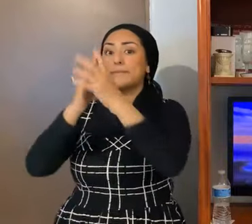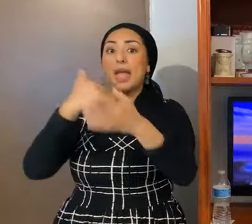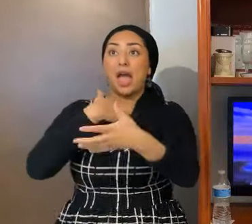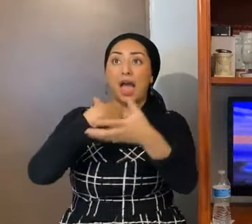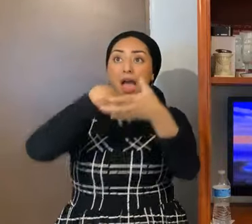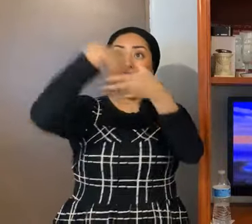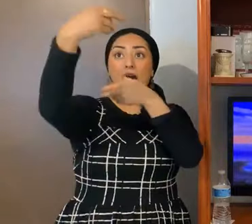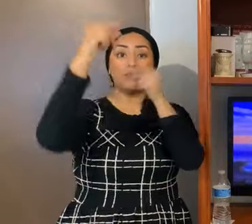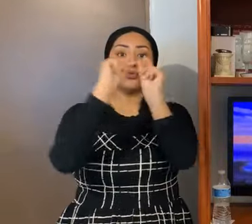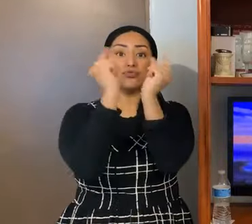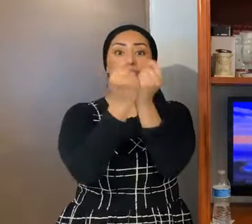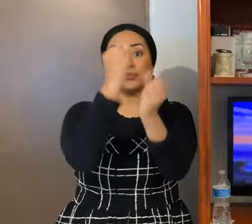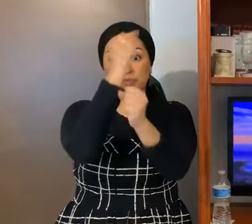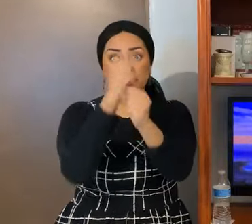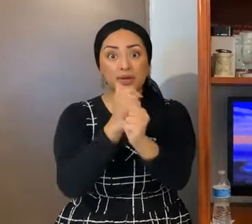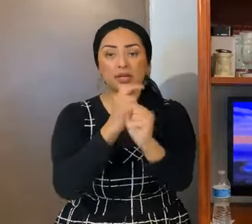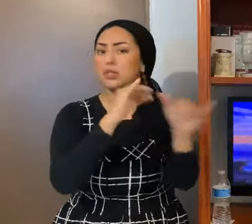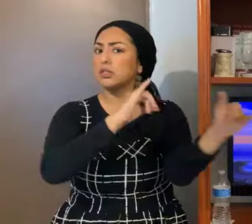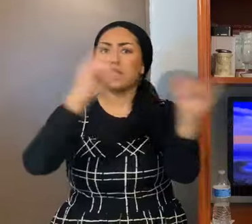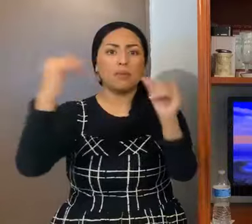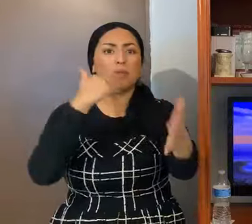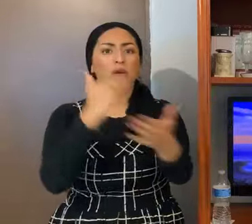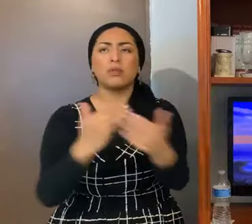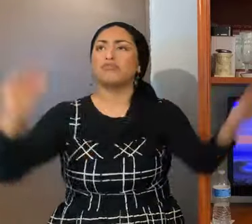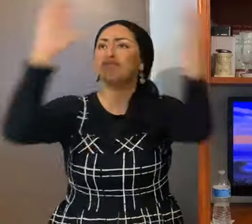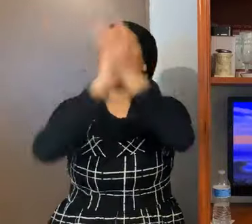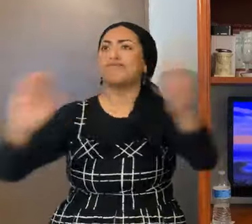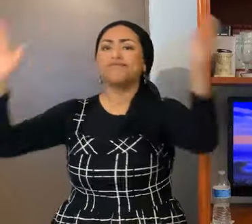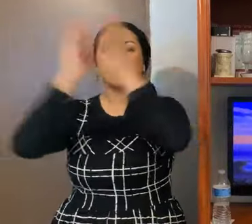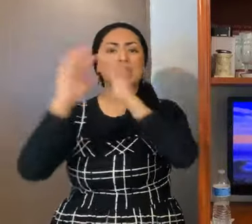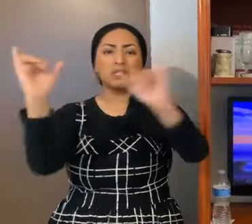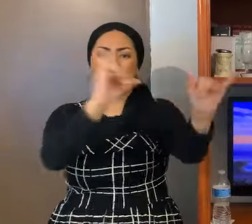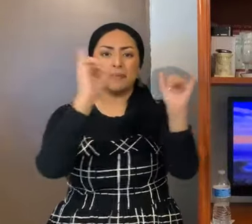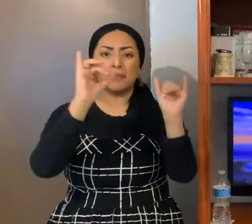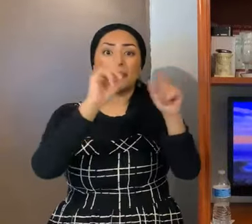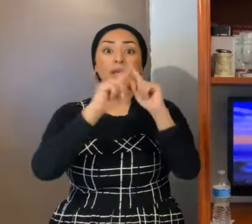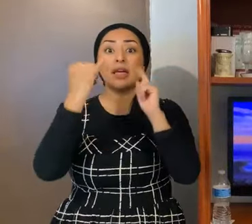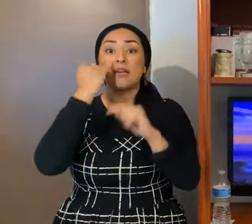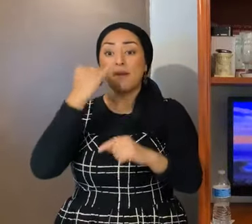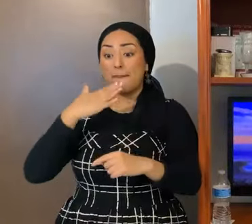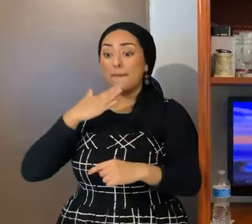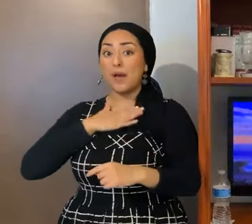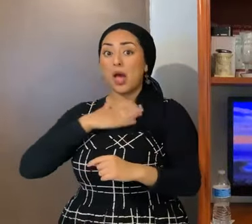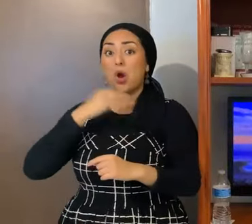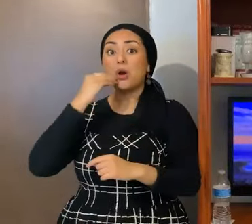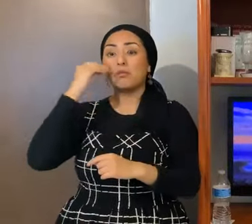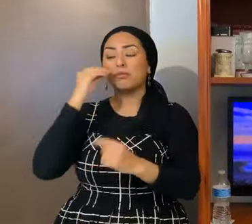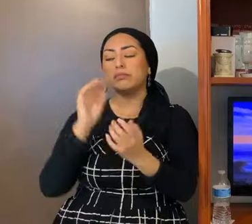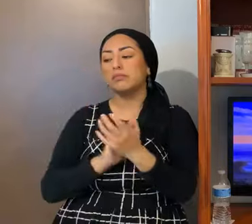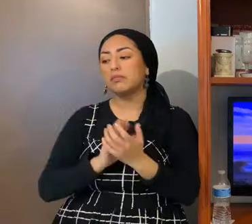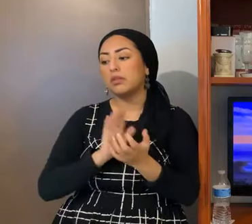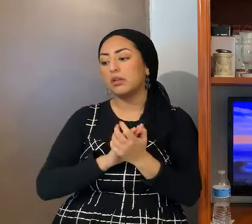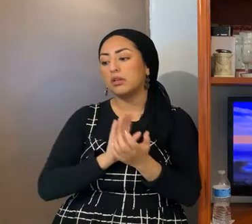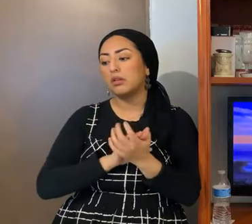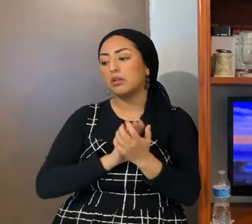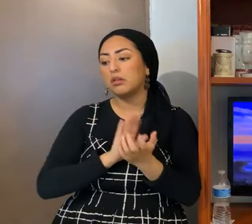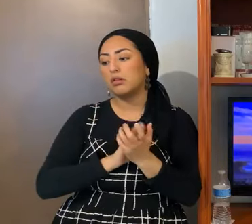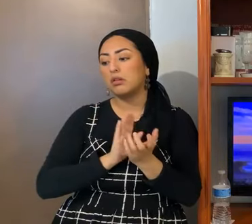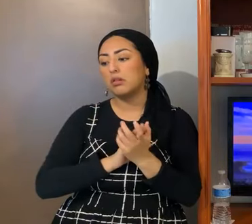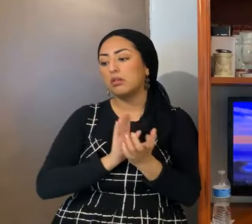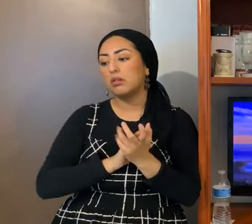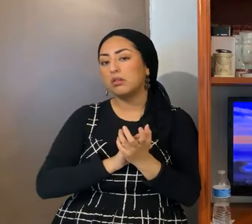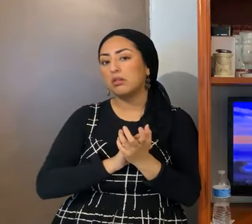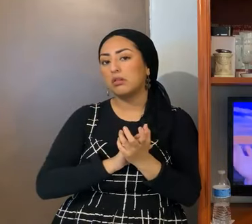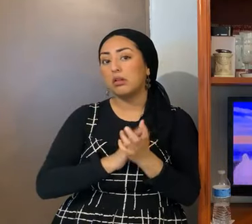exaltar, debo de hacer lo mismo. Pero si en mi casa dizque me aplaudo y estoy con mi cara